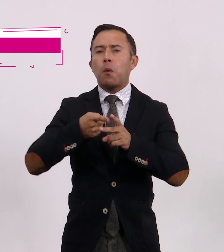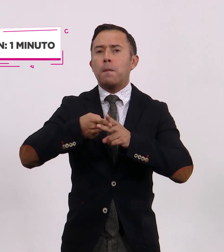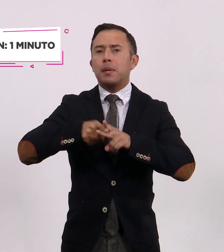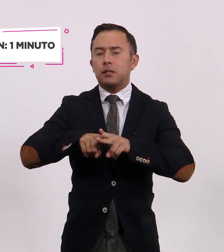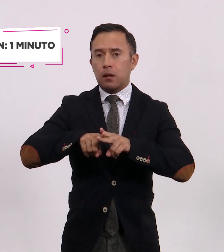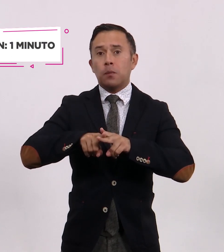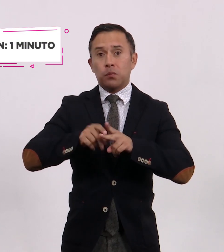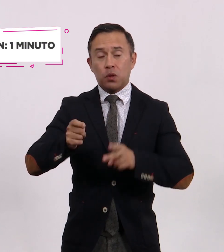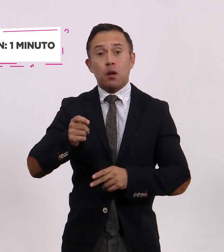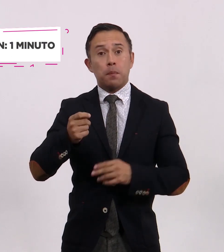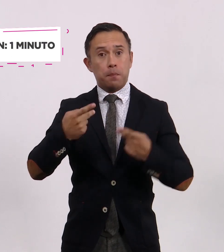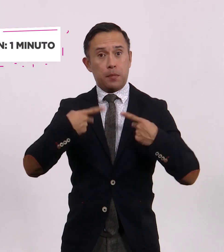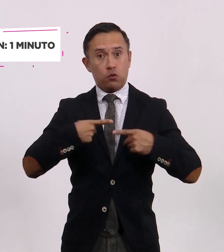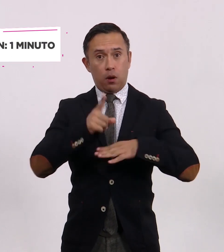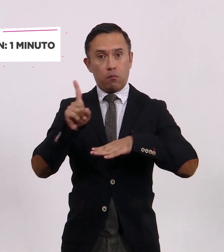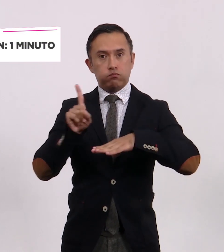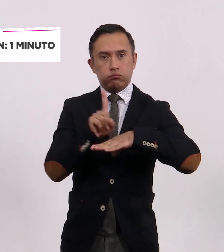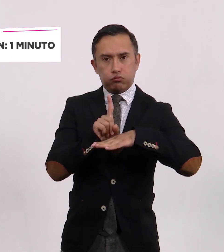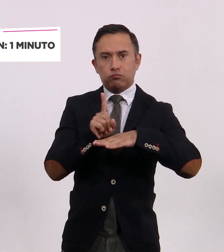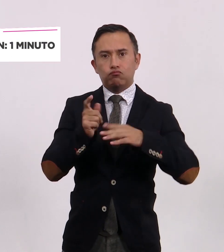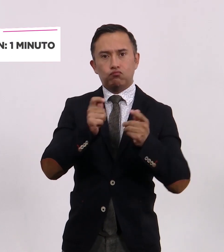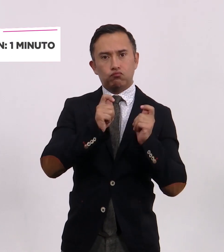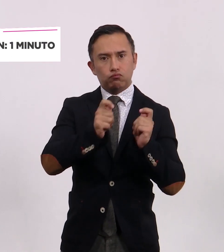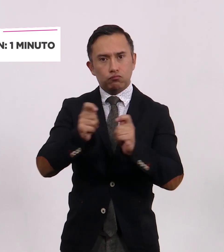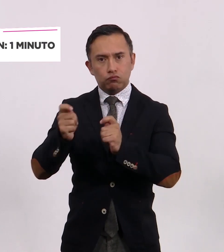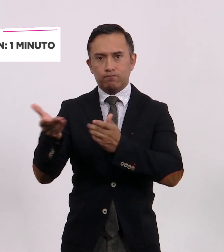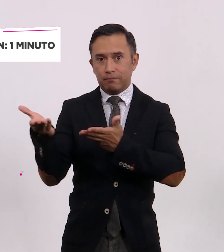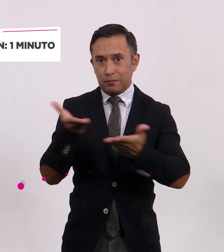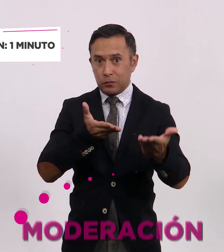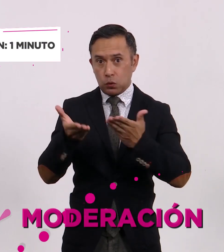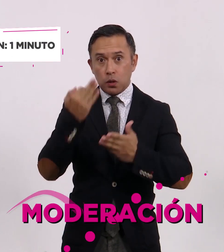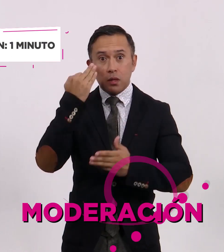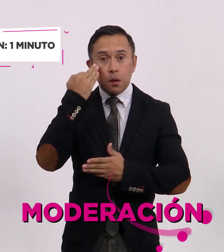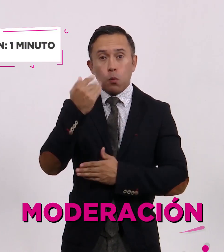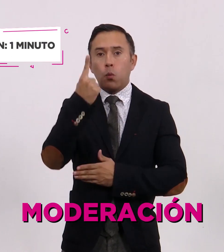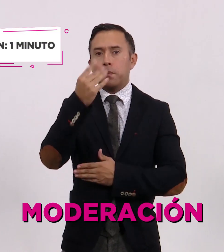una introducción de un minuto por parte de una de las personas que fungirán como moderadores